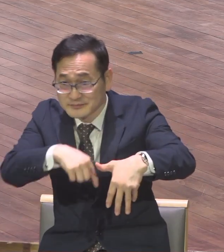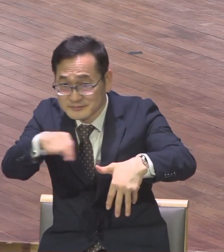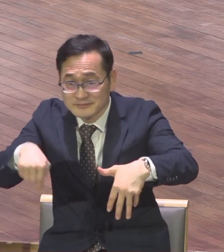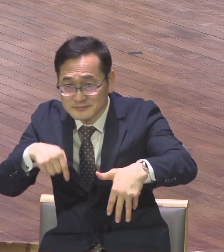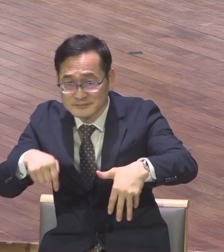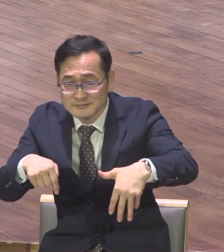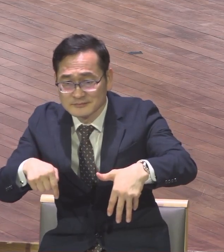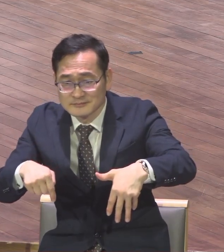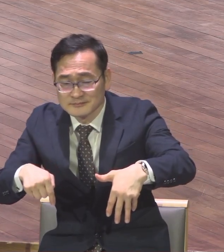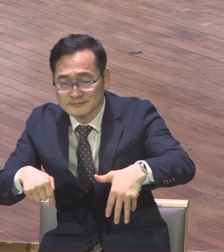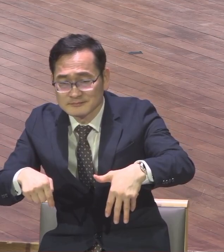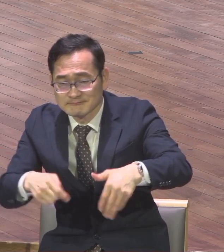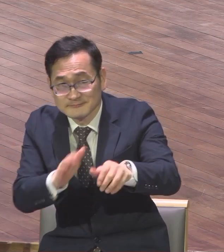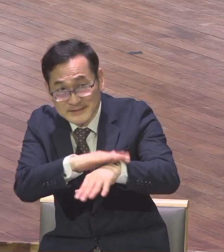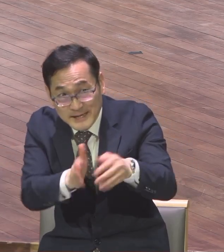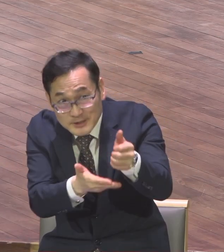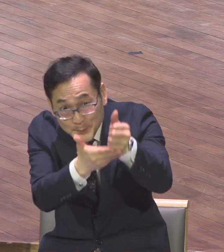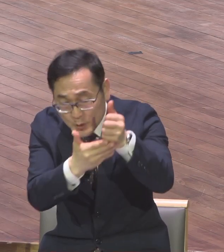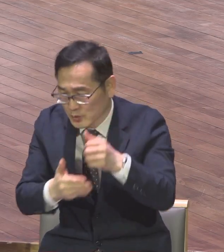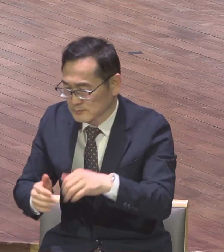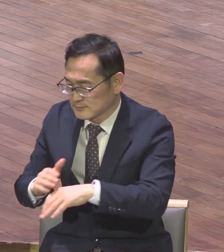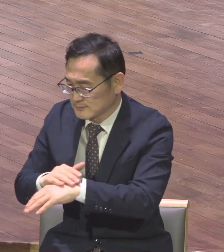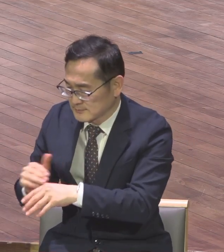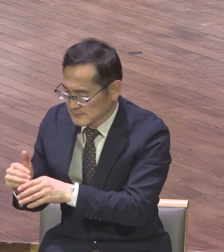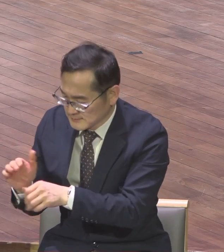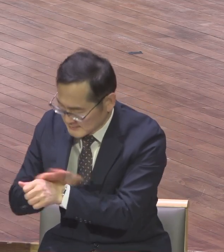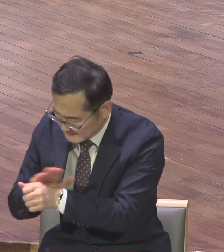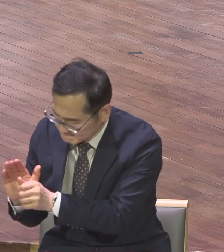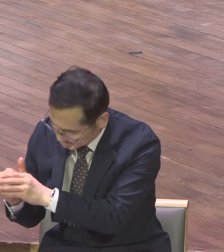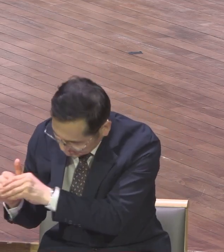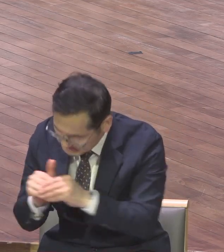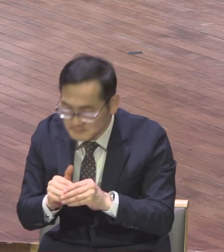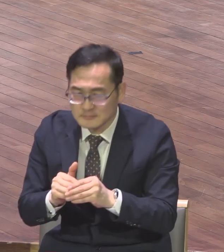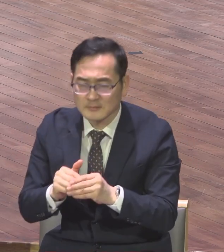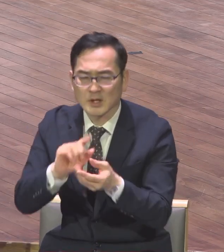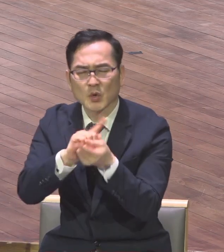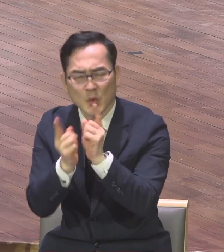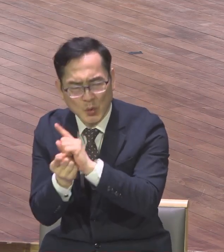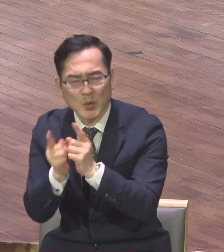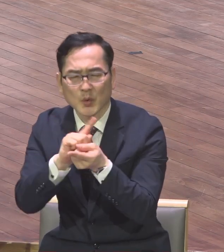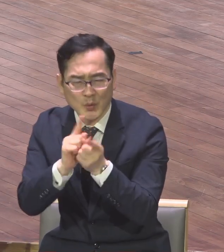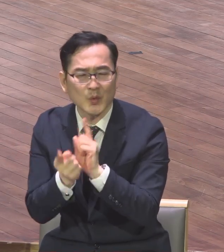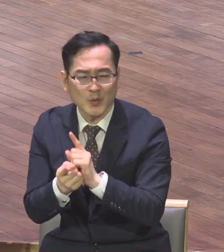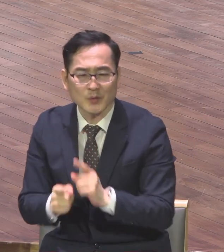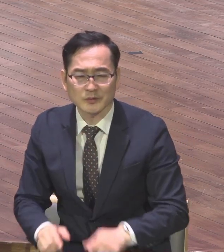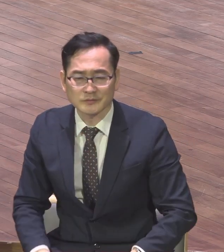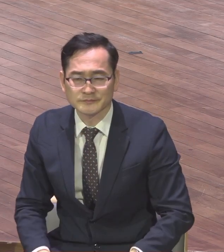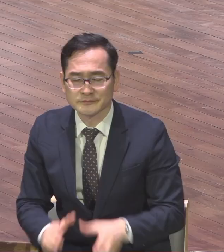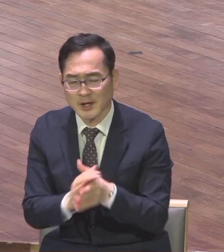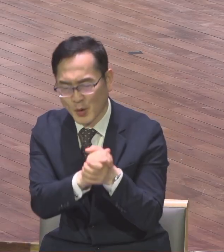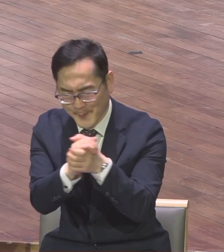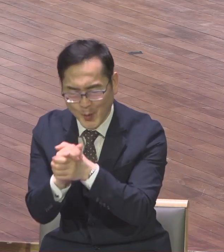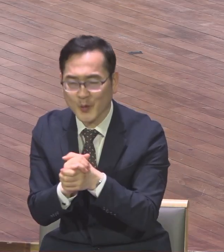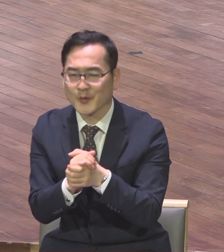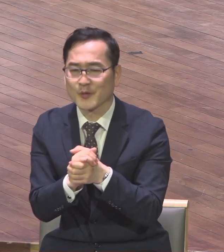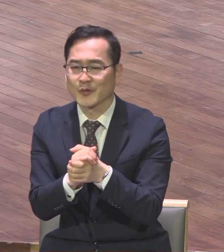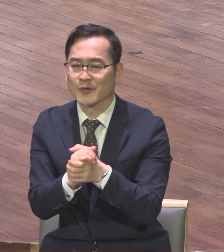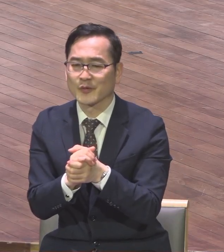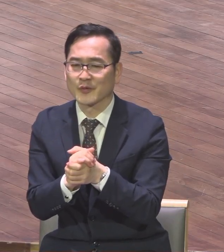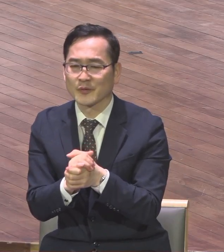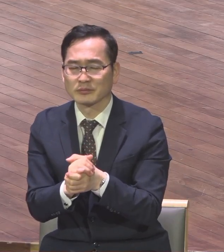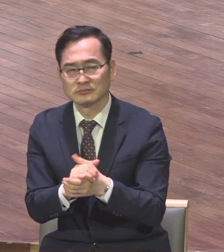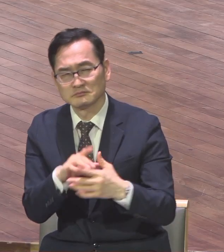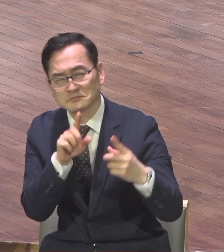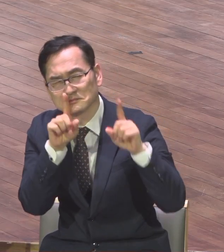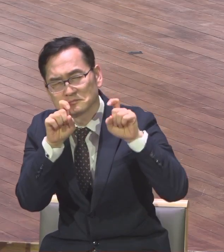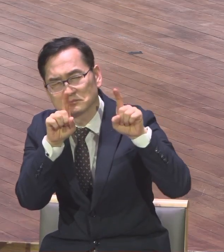화목 공동체로 부흥될 수밖에 없죠. 주 안에서 그리스도 안에서 화목하고 서로 의심하고